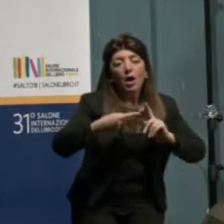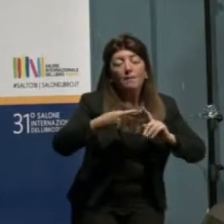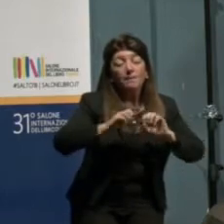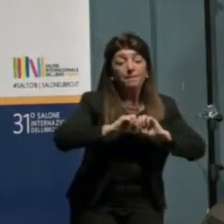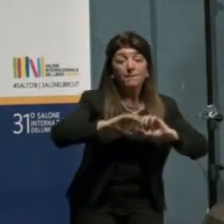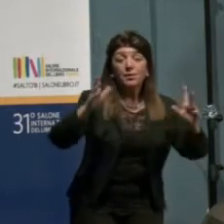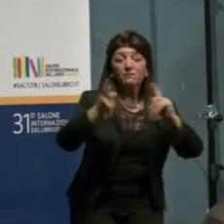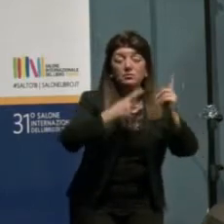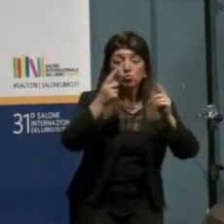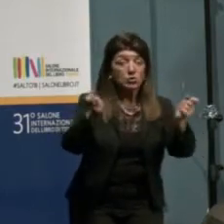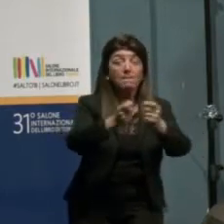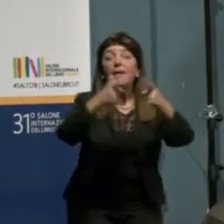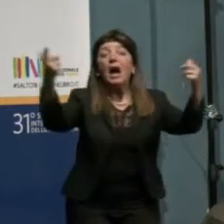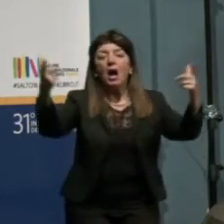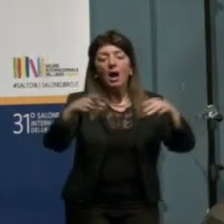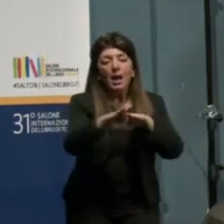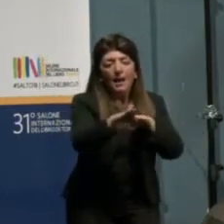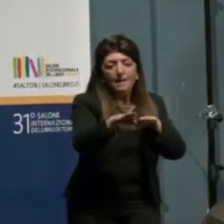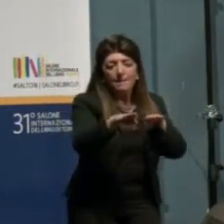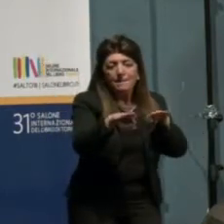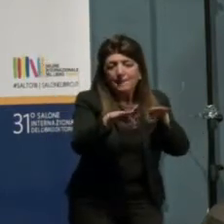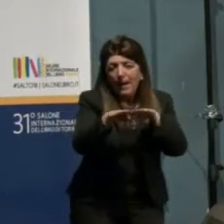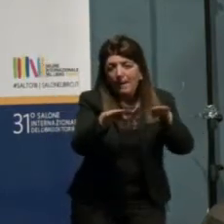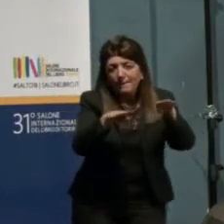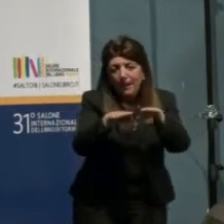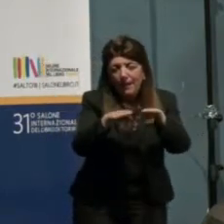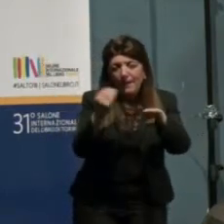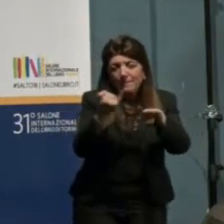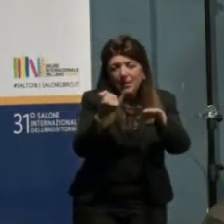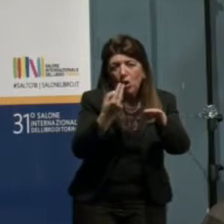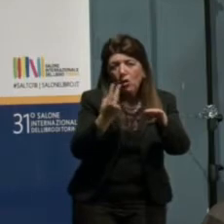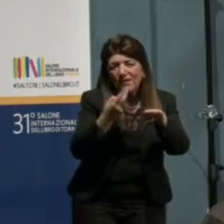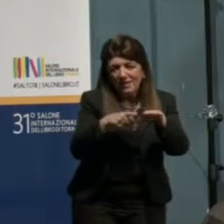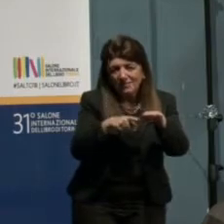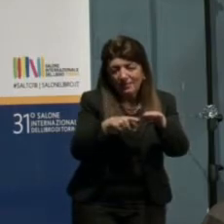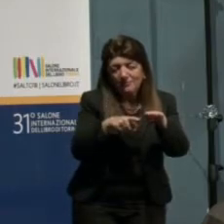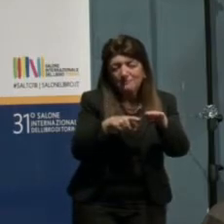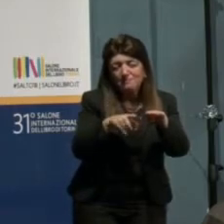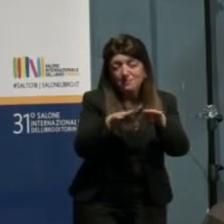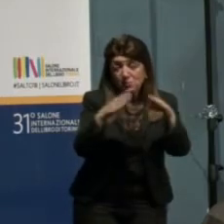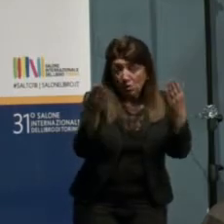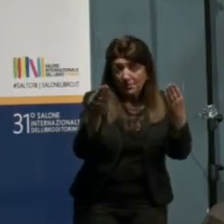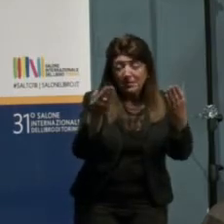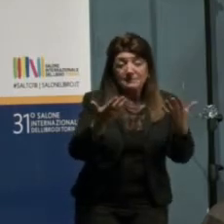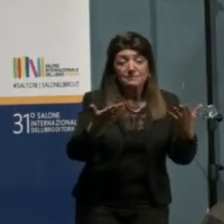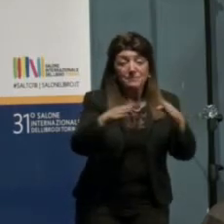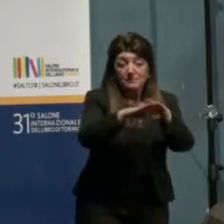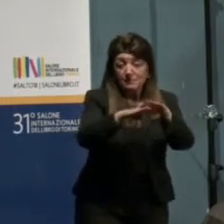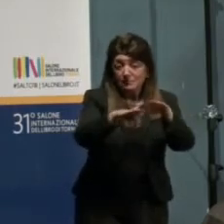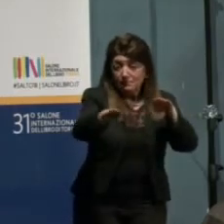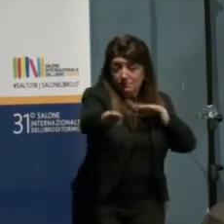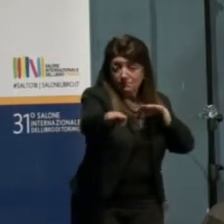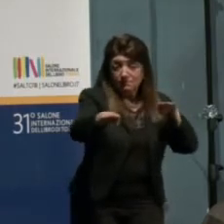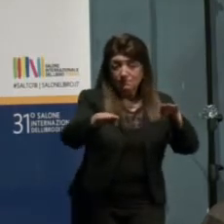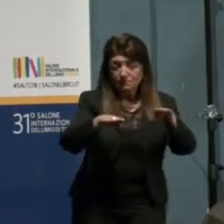riusciamo a strappare un altro piccolo prenderlo di verità e quindi diciamo in tutto questo